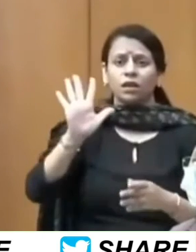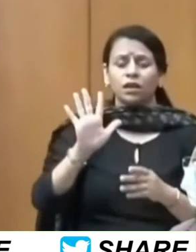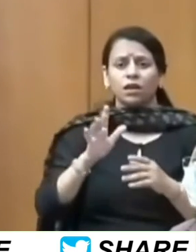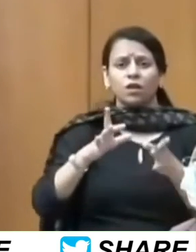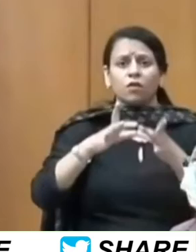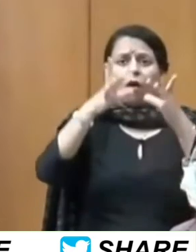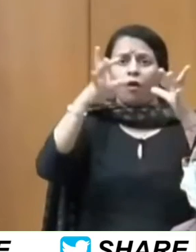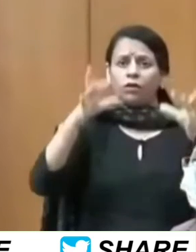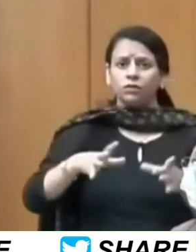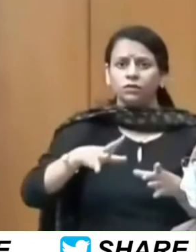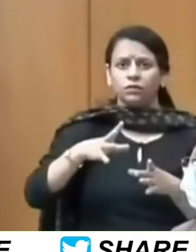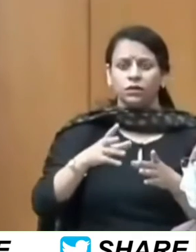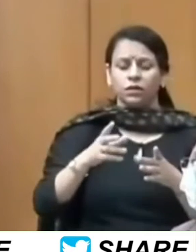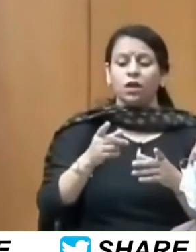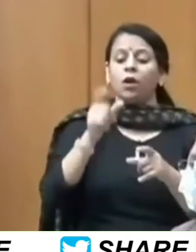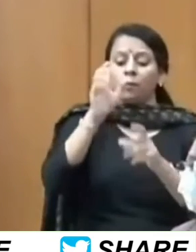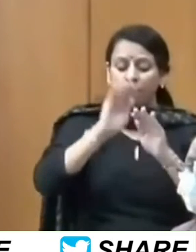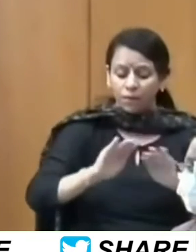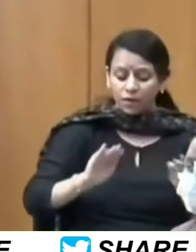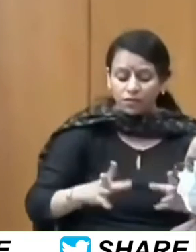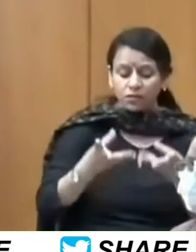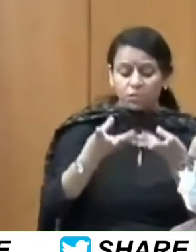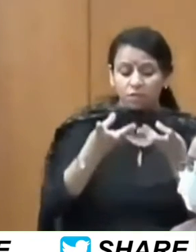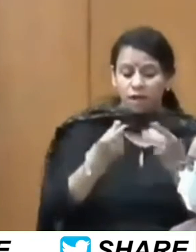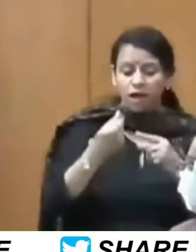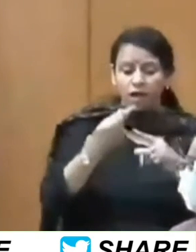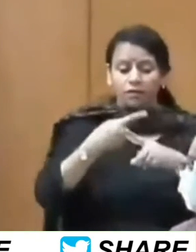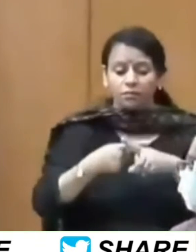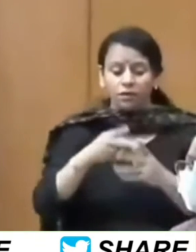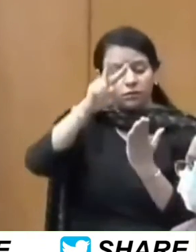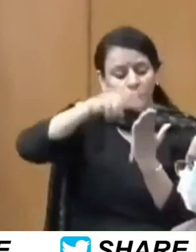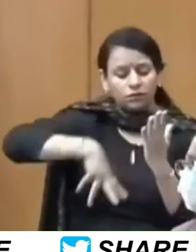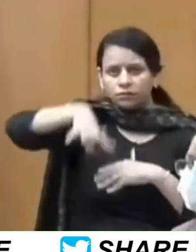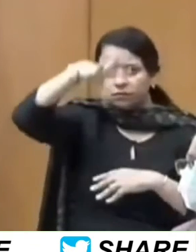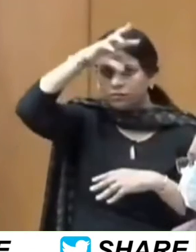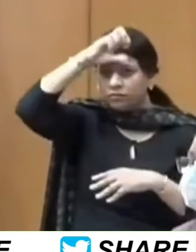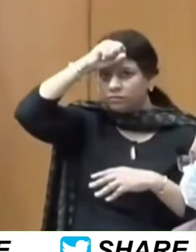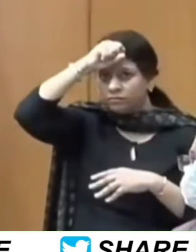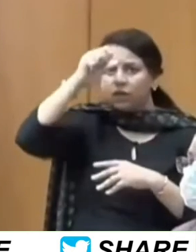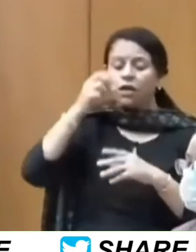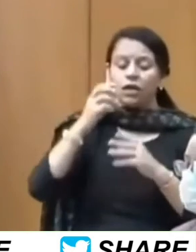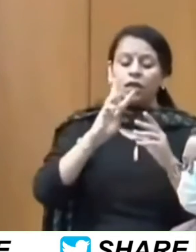फाउंडेशनल लर्निंग और न्यूमरोलॉजी, तीन क्लास तक बच्चा,